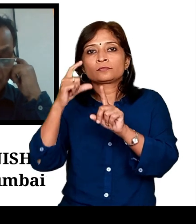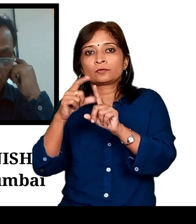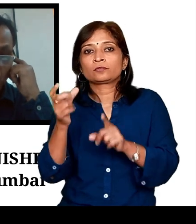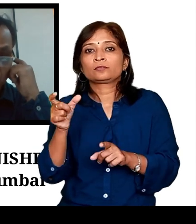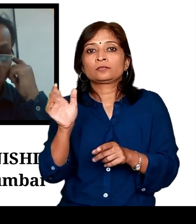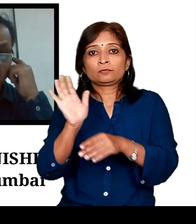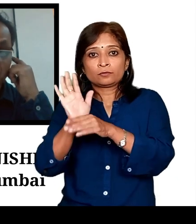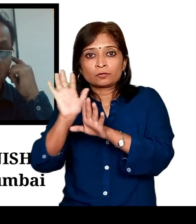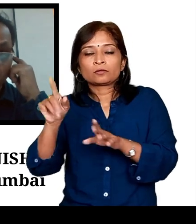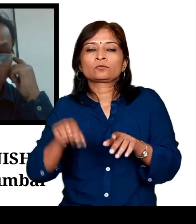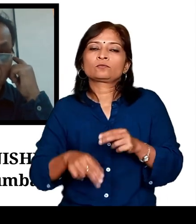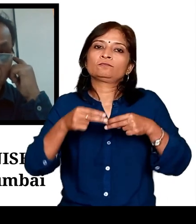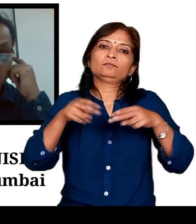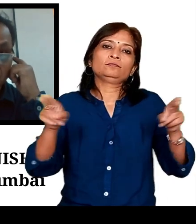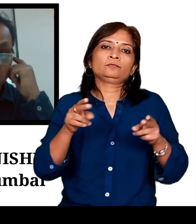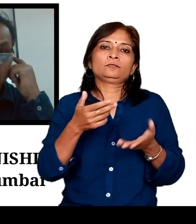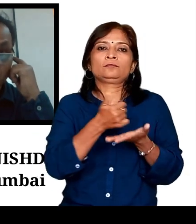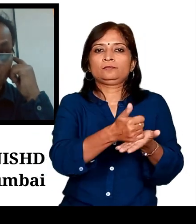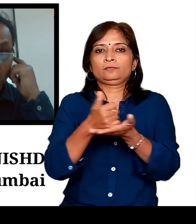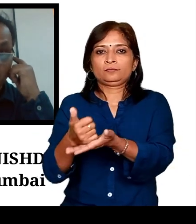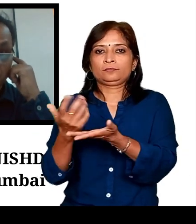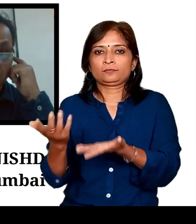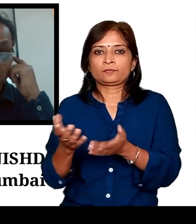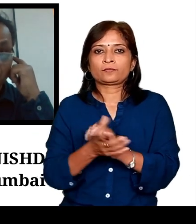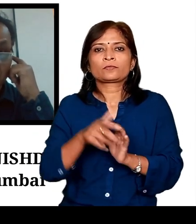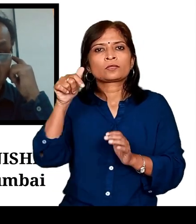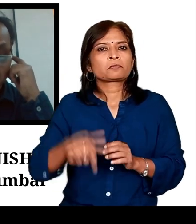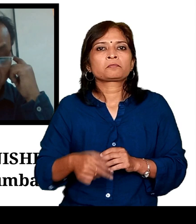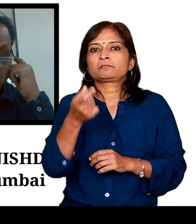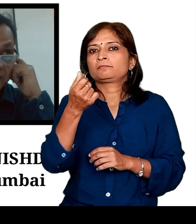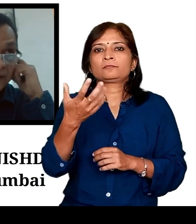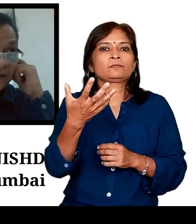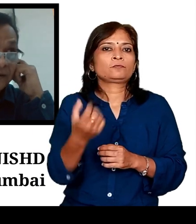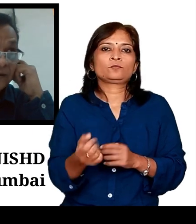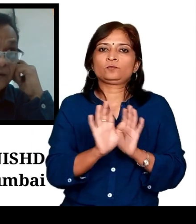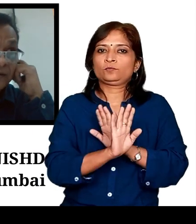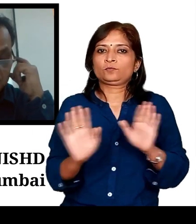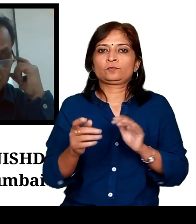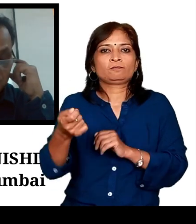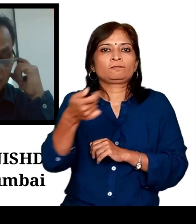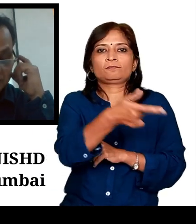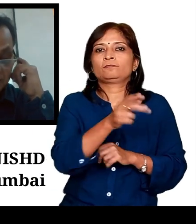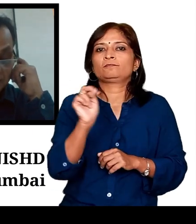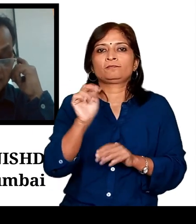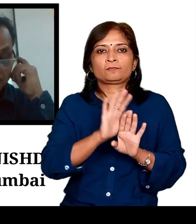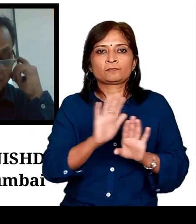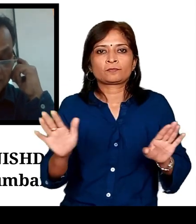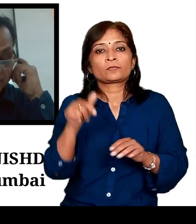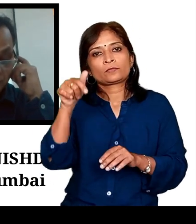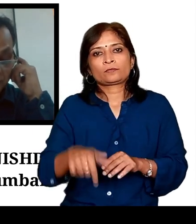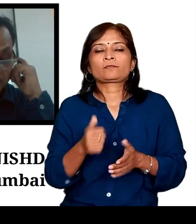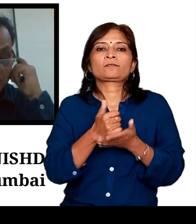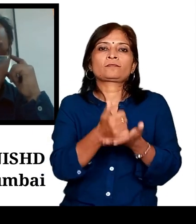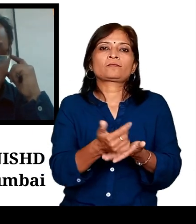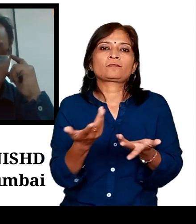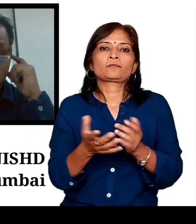हम फ्री ऑफ कॉस्ट सर्विसेज प्रोवाइड करते हैं। तो उसमें कोई भी पैसा नहीं लेते हैं, तो इस तरह की ये